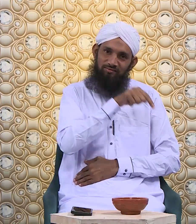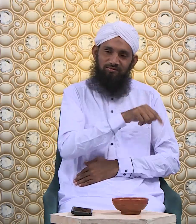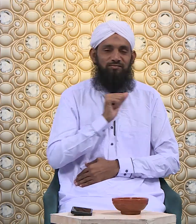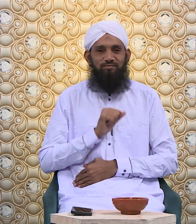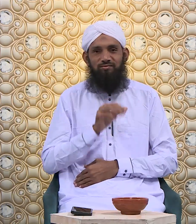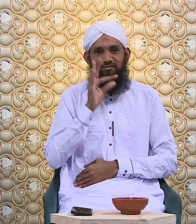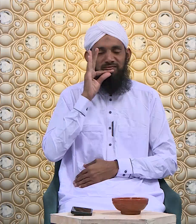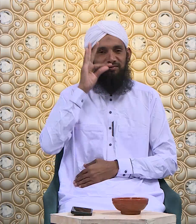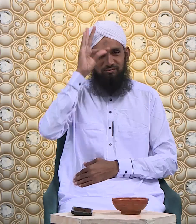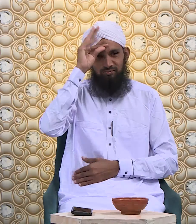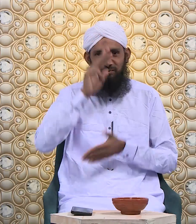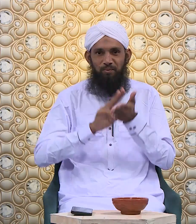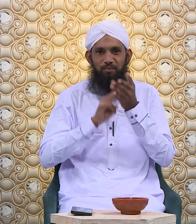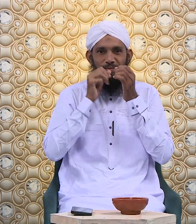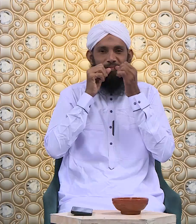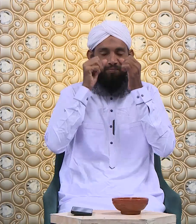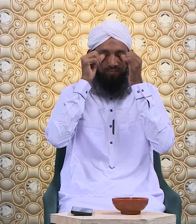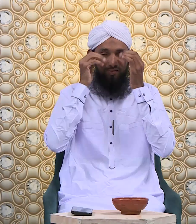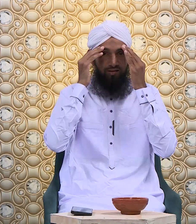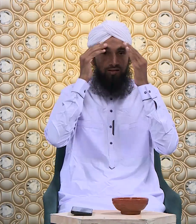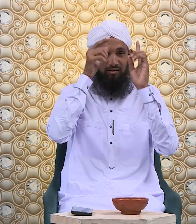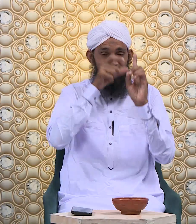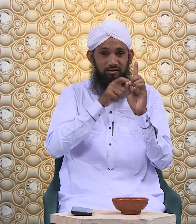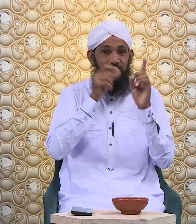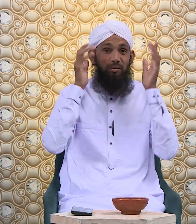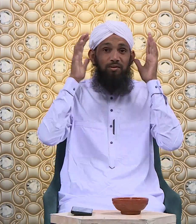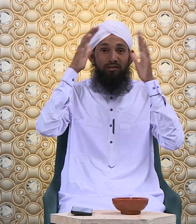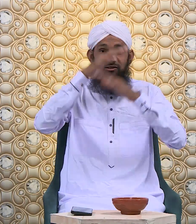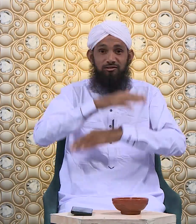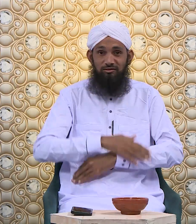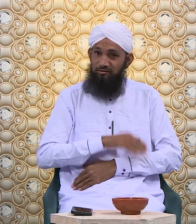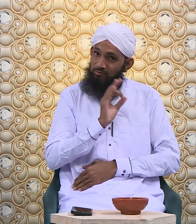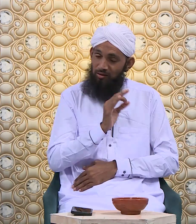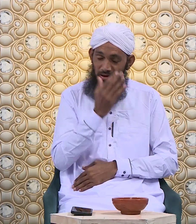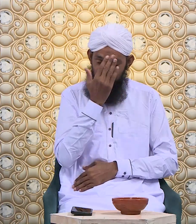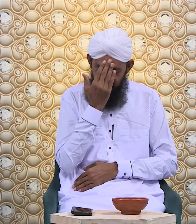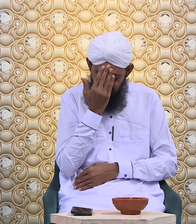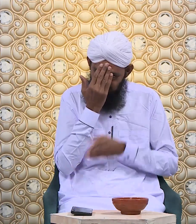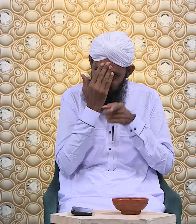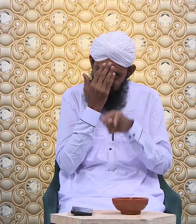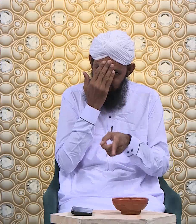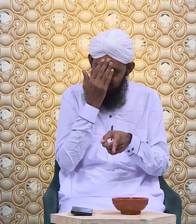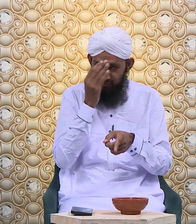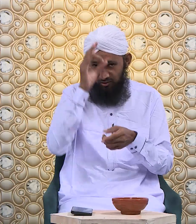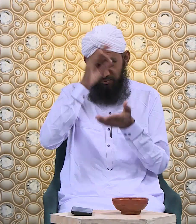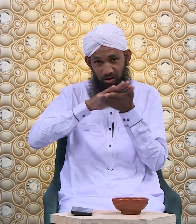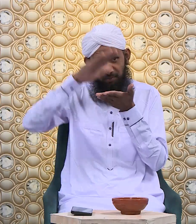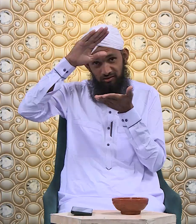سرکار صلی اللہ علیہ وآلہ وسلم جب سجدے میں گئے تو امام حسن اور امام حسین رضی اللہ تعالی